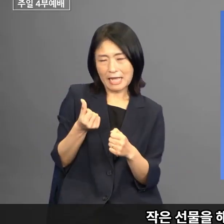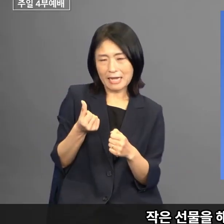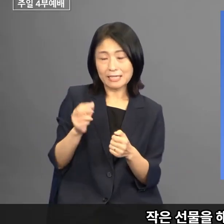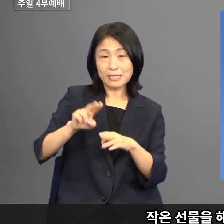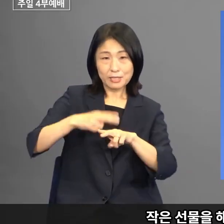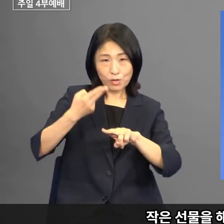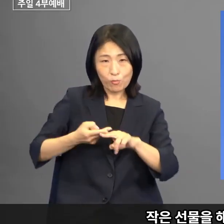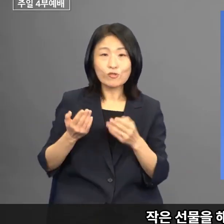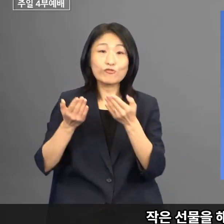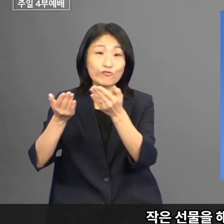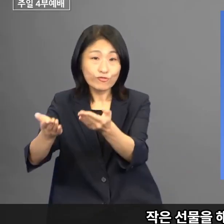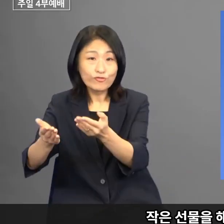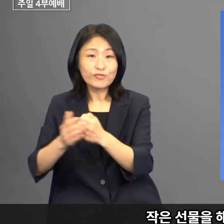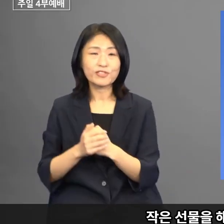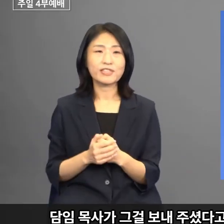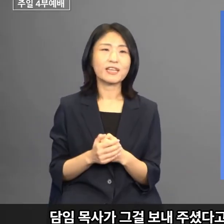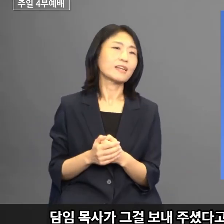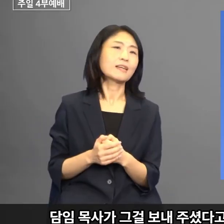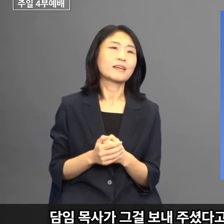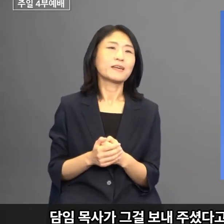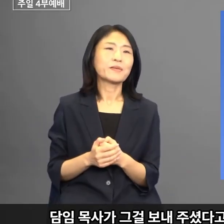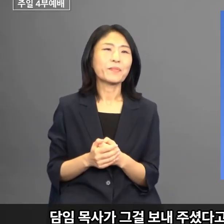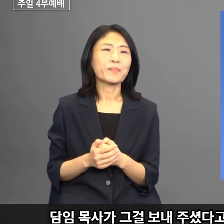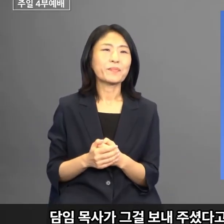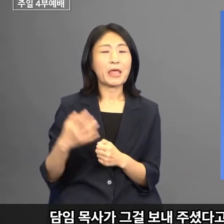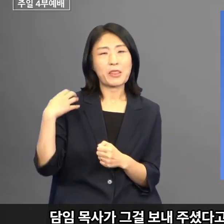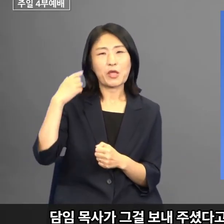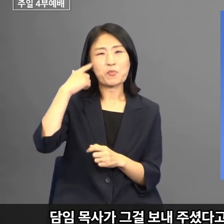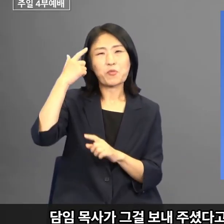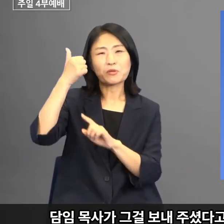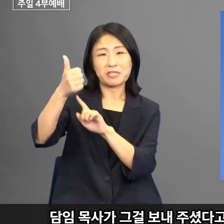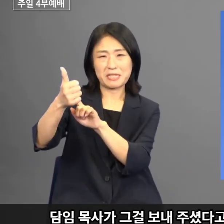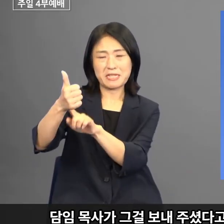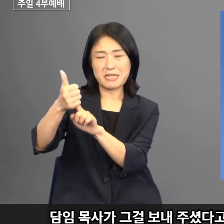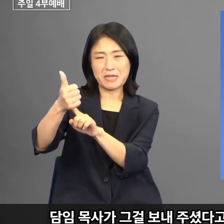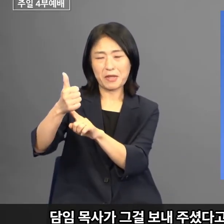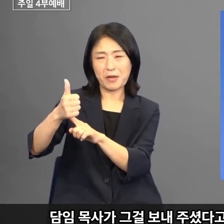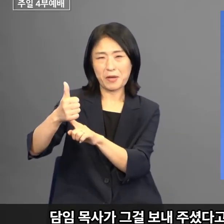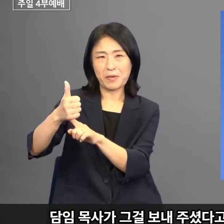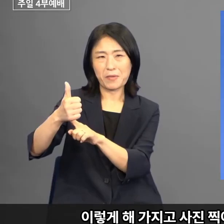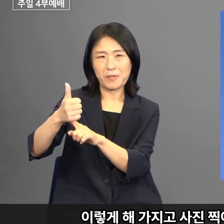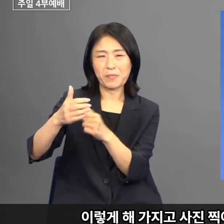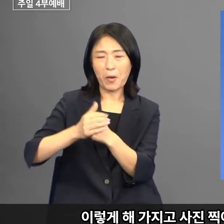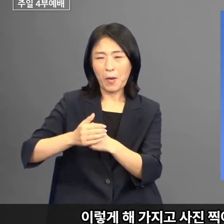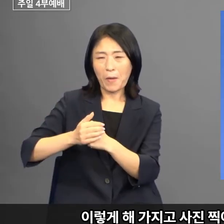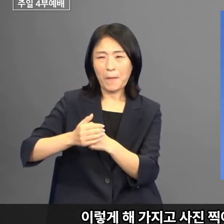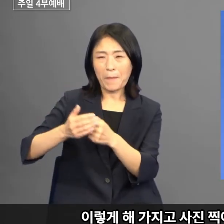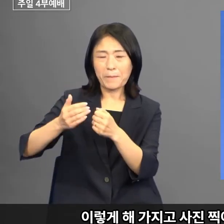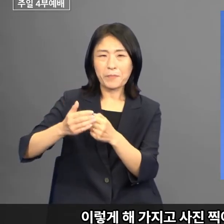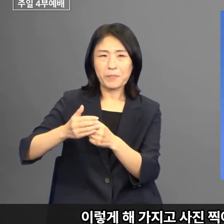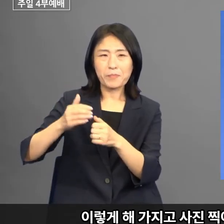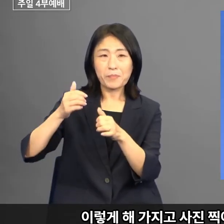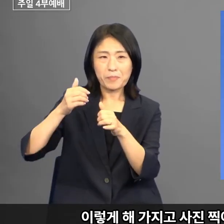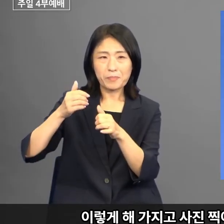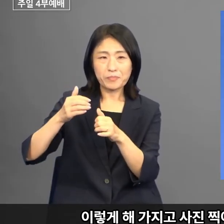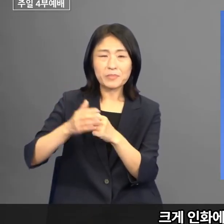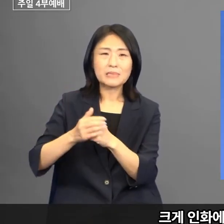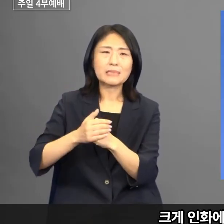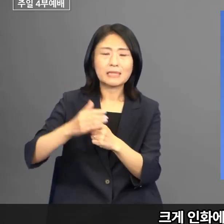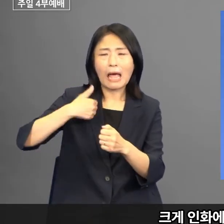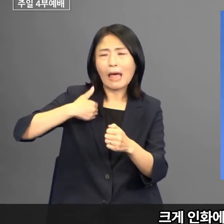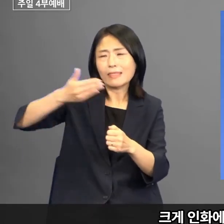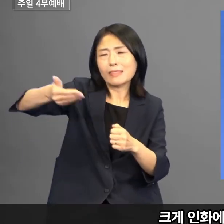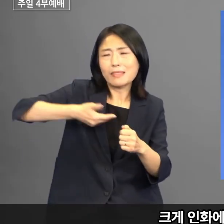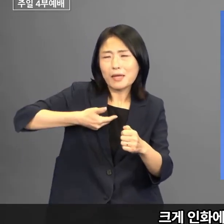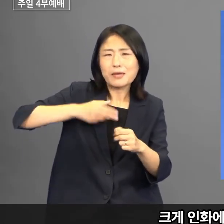해서 이렇게 보내드렸어요. 근데 또 담임 목사가 그걸 보내주셨다고 감사하다고, 담임 목사님 사랑해요 이렇게 해가지고 사진 찍어가지고 보내주셨더라고.